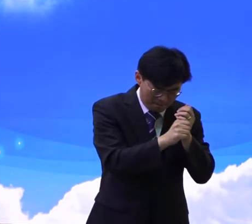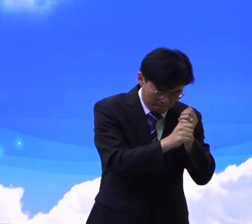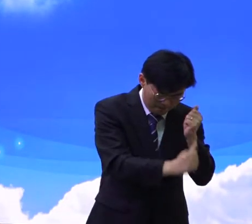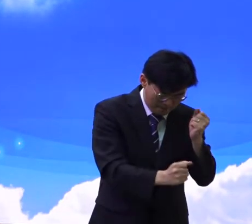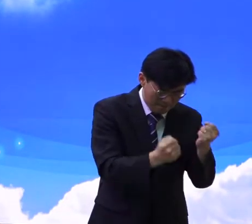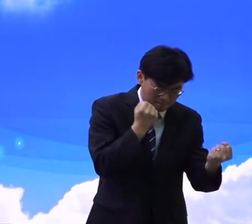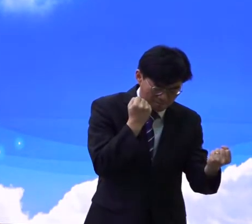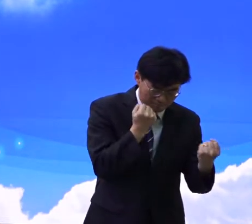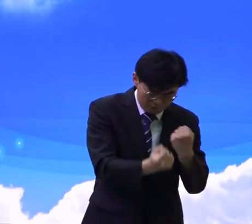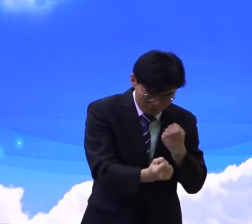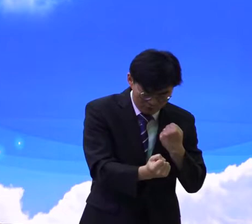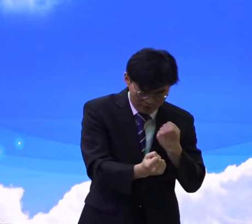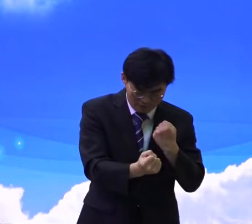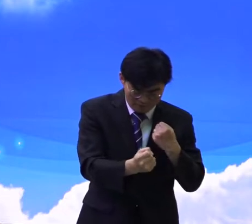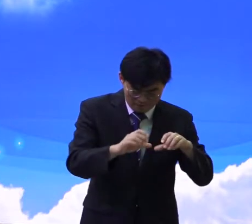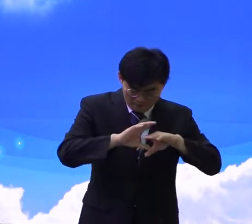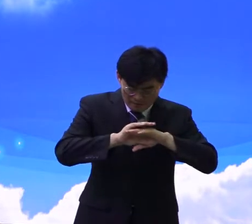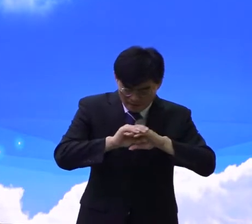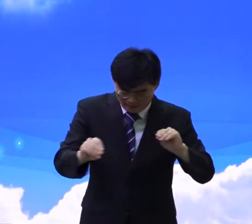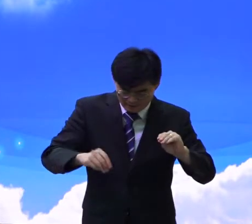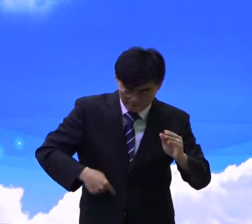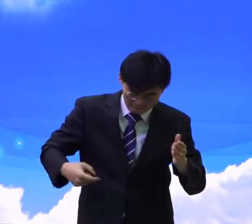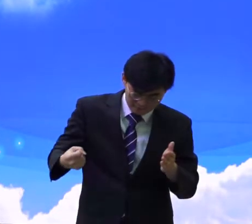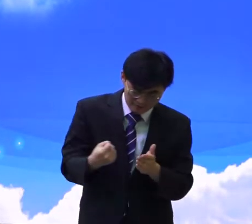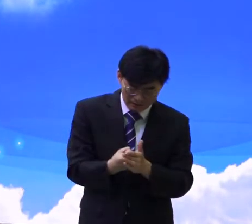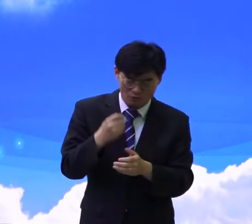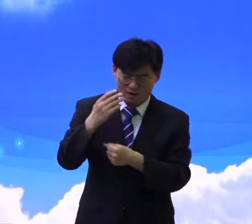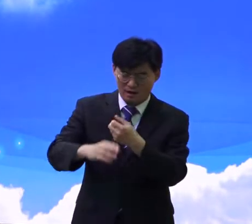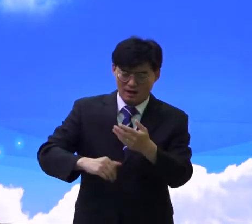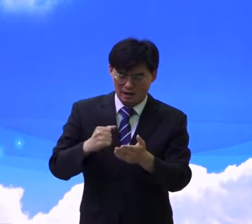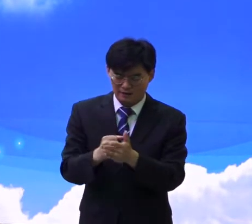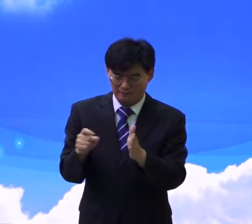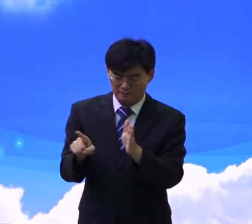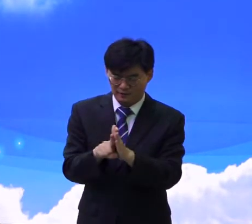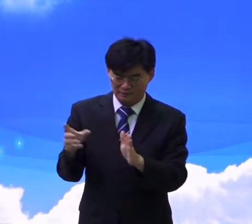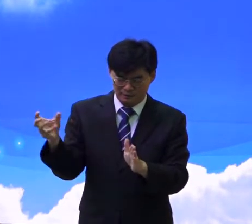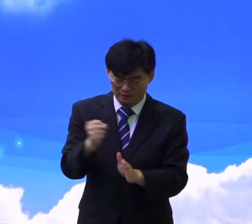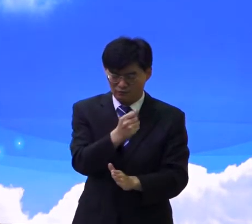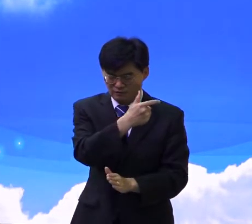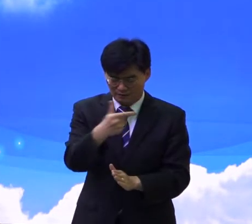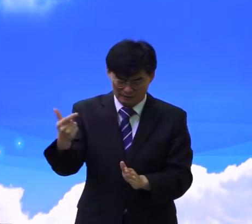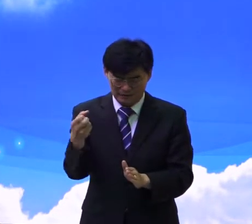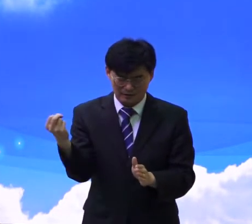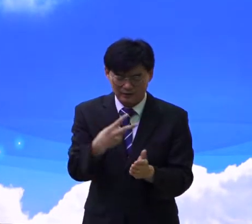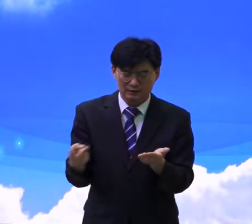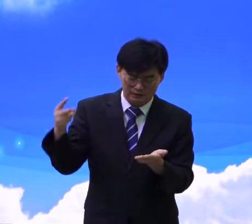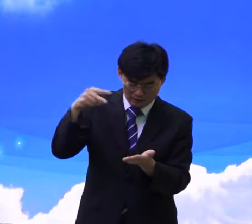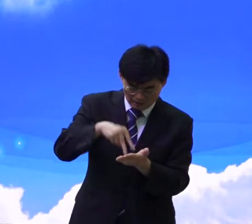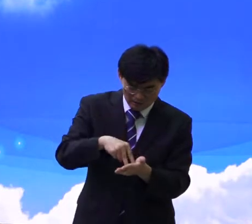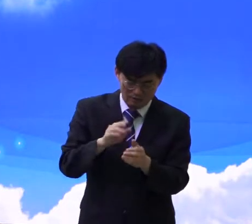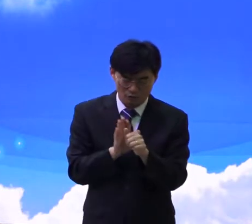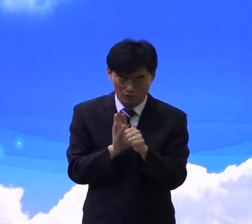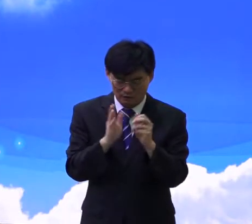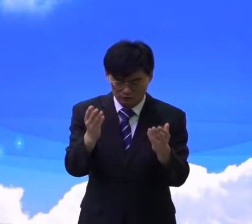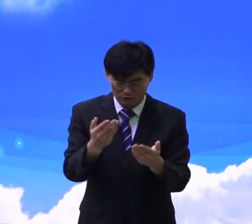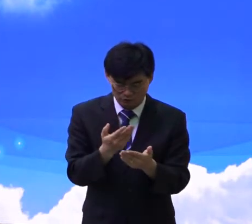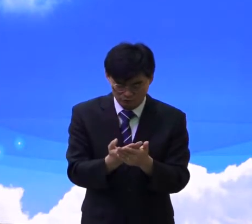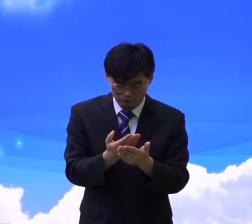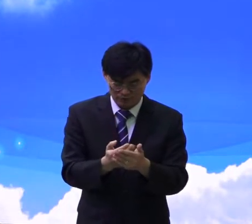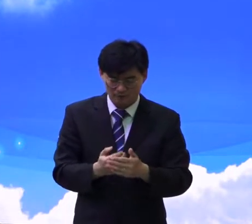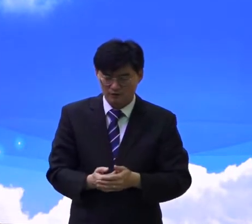사람 되게 하여 주시옵소서. 우리의 모든 삶을 주님 앞에 올려드리오니 주님의